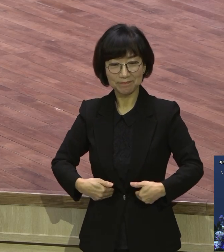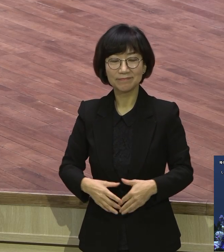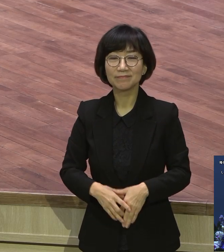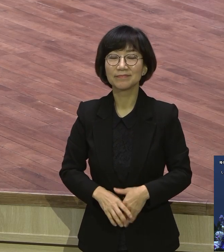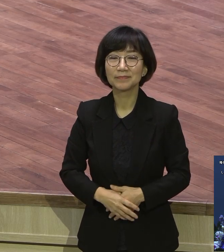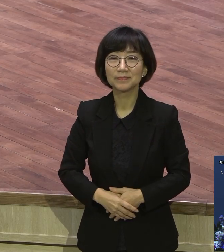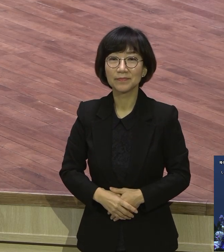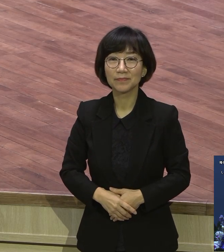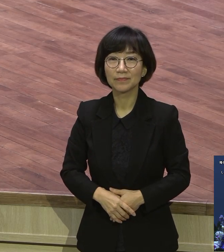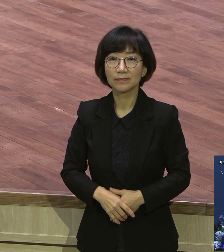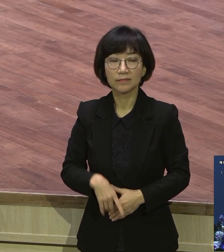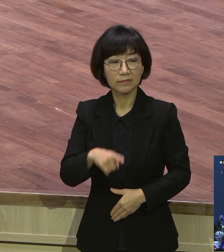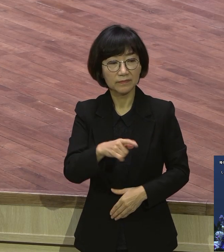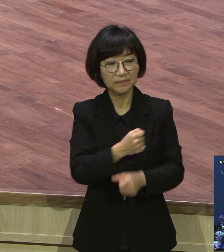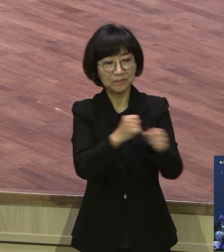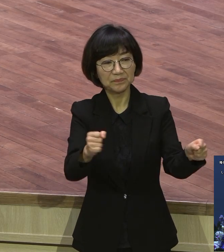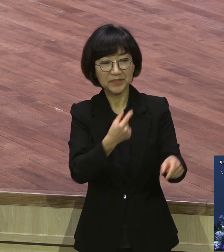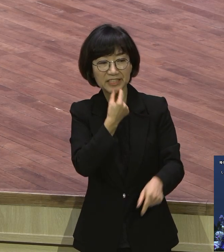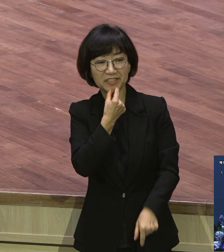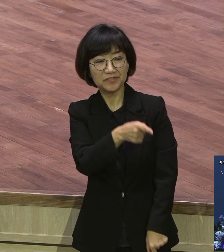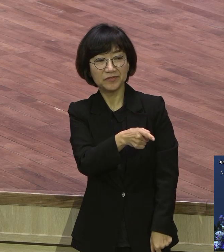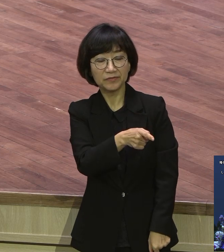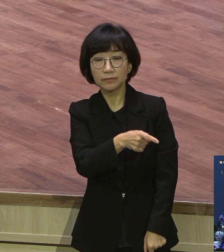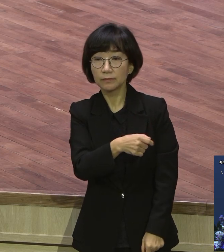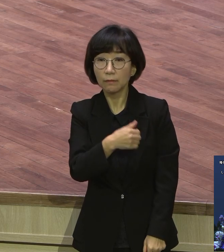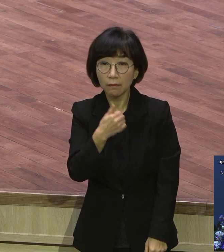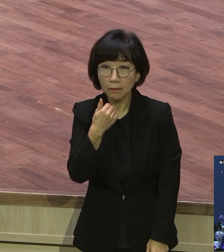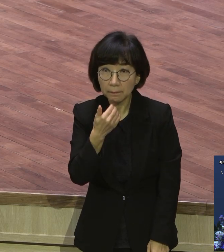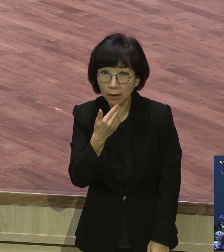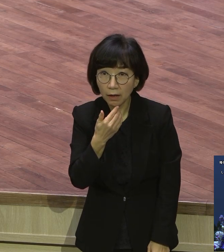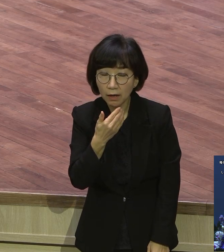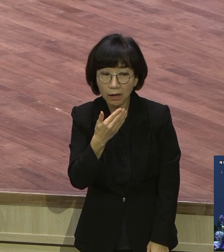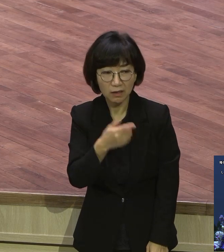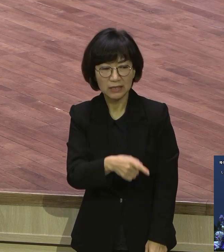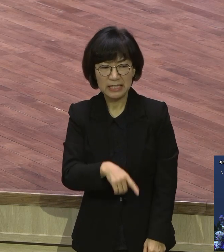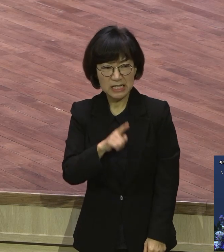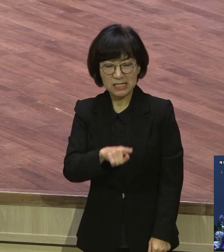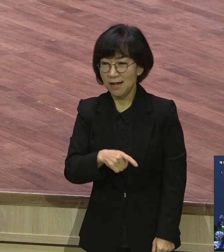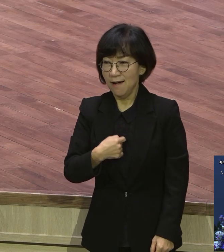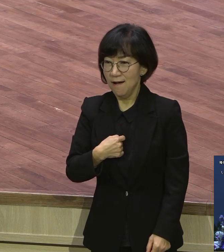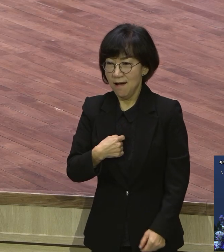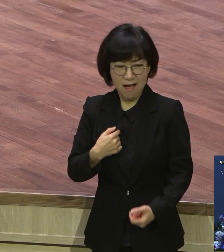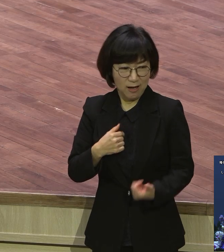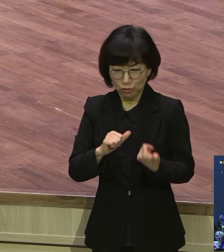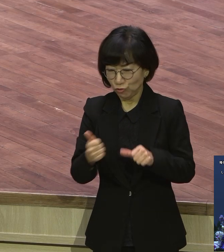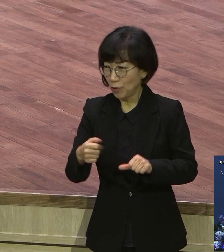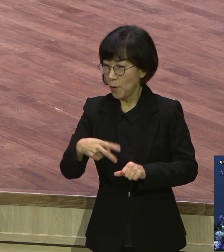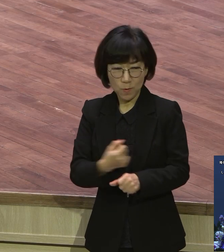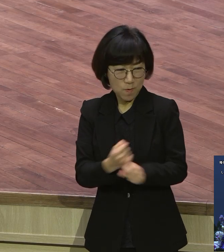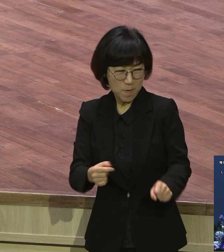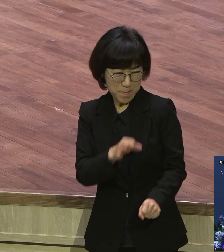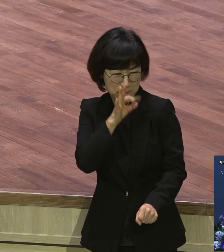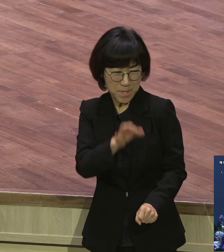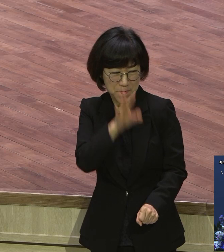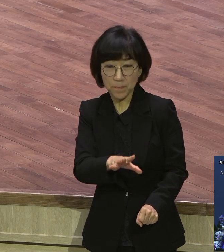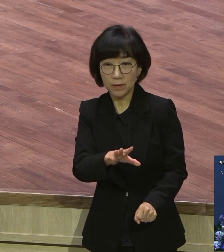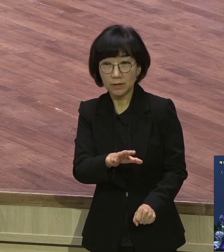용서 못할 사람 있습니까 나는 저 인간 절대 죽어도 용서 못해 그랬습니까